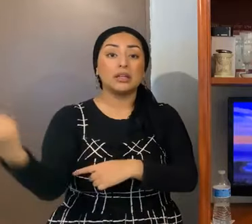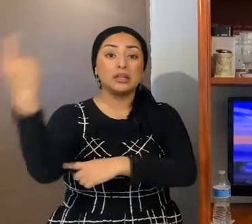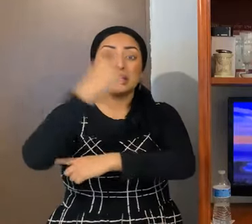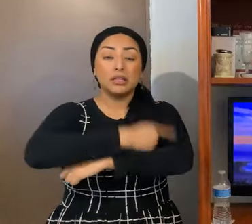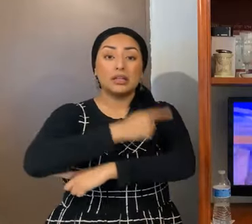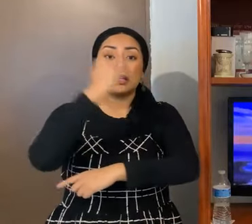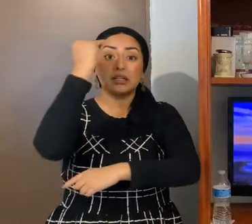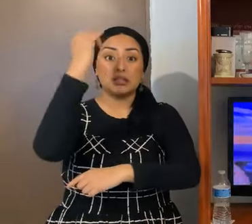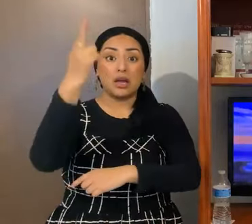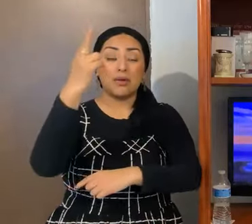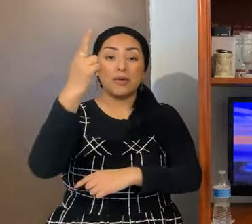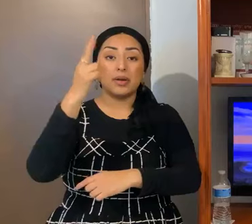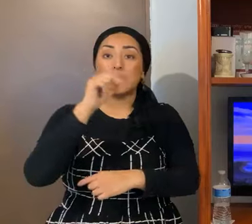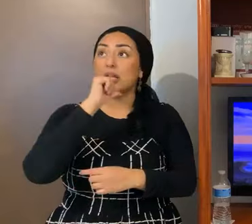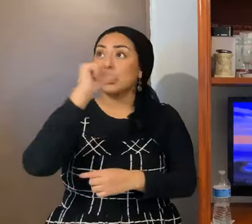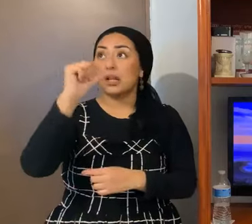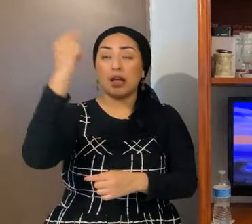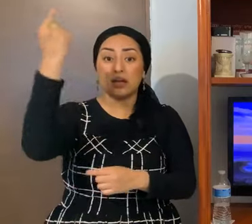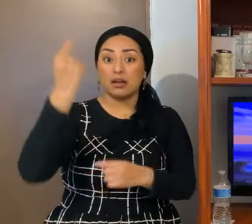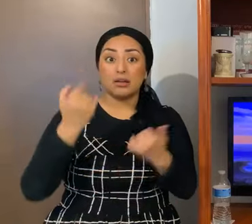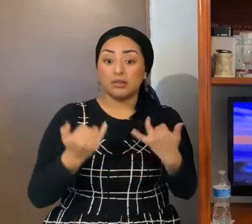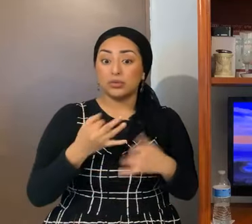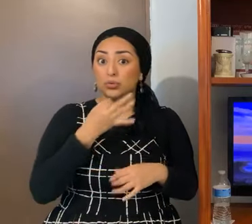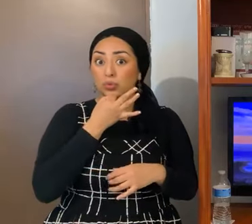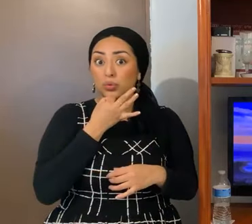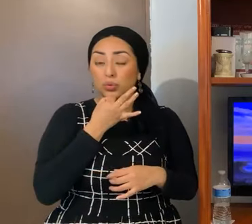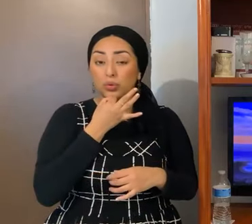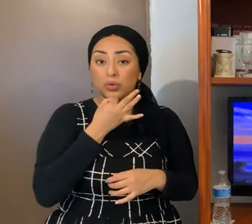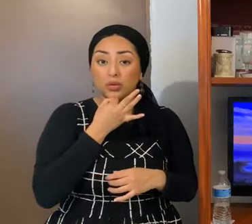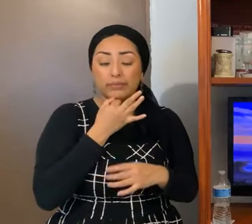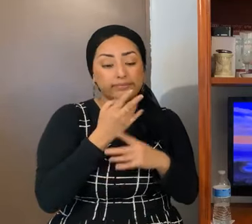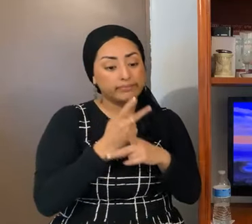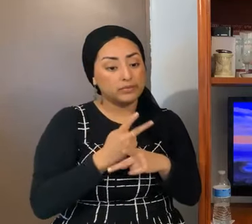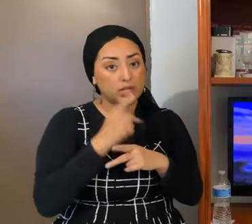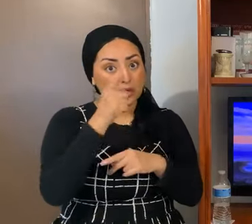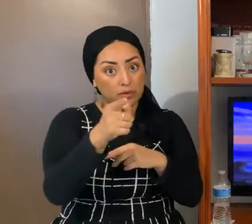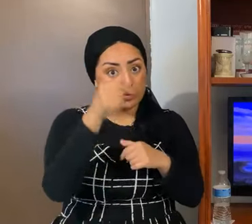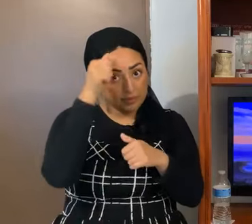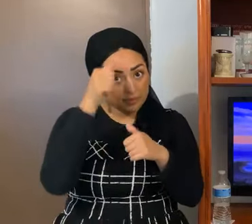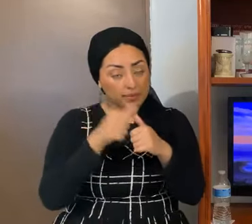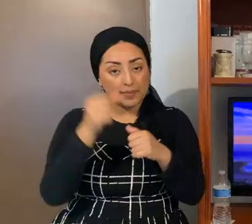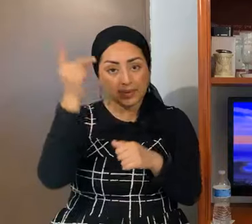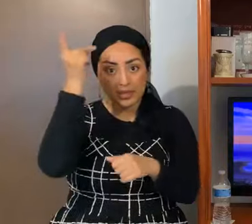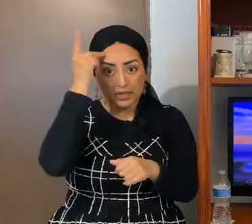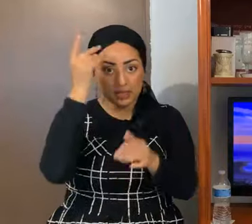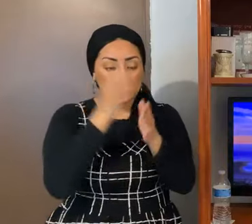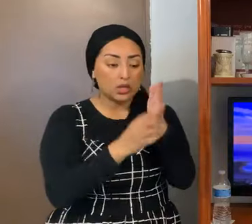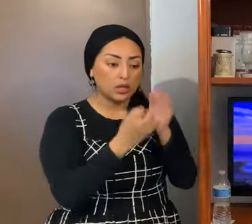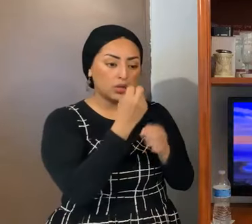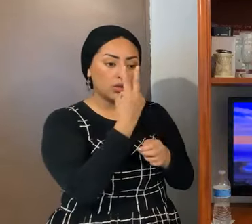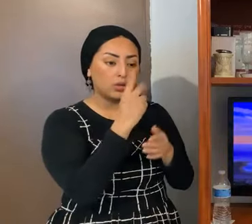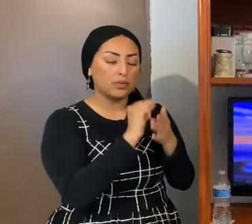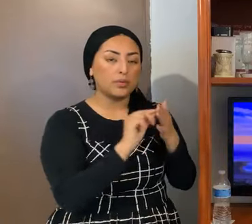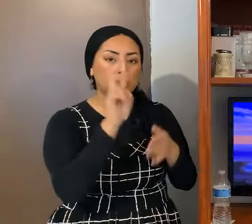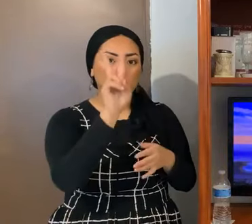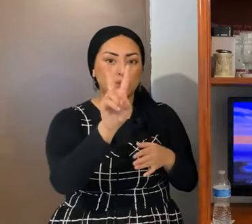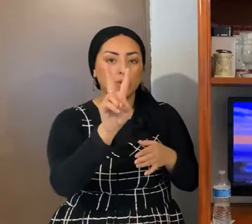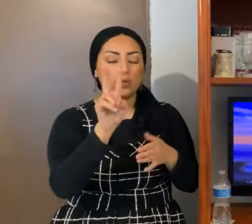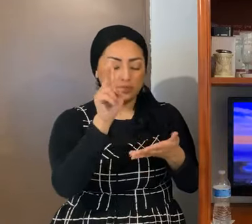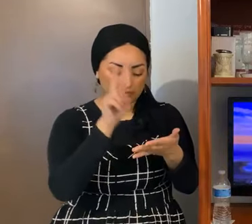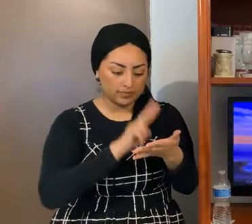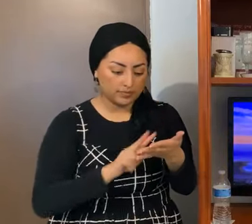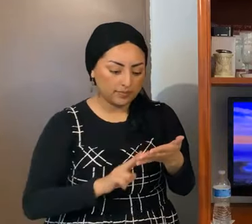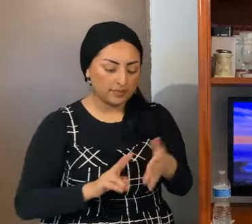te tocará, porque faltarán muchos años, lo cual no es cierto, recuerden Daniel 12, verso 2. Vamos a Daniel 12, verso